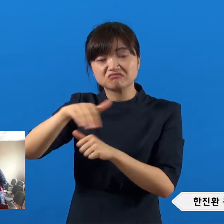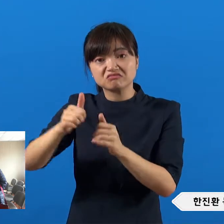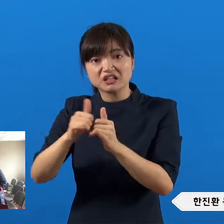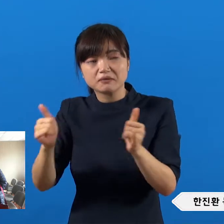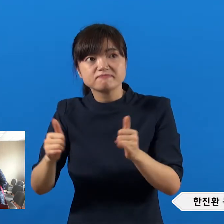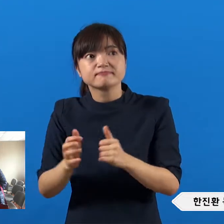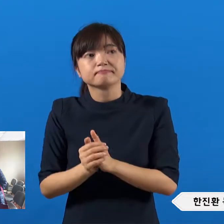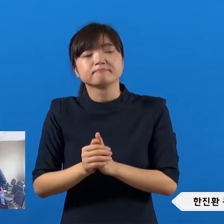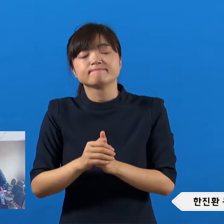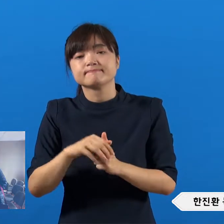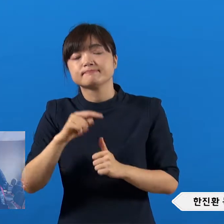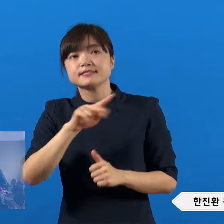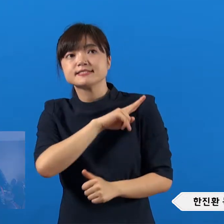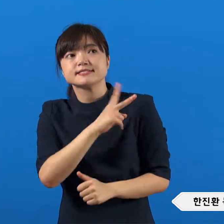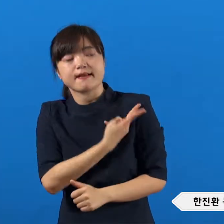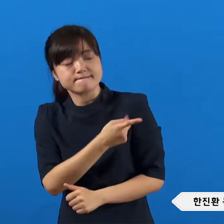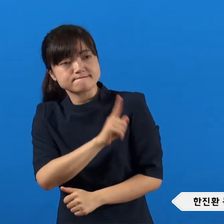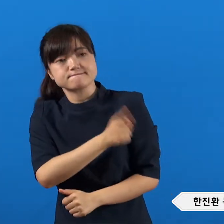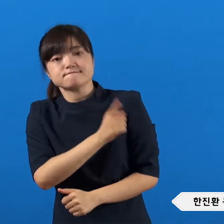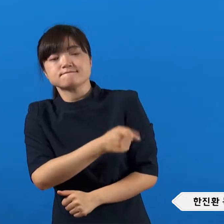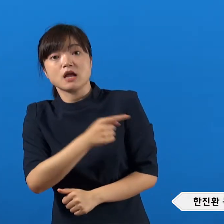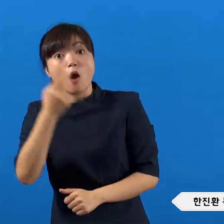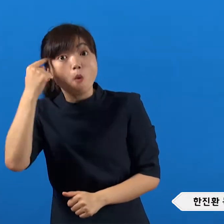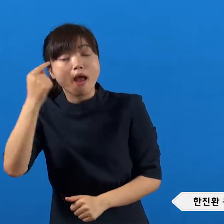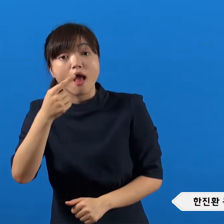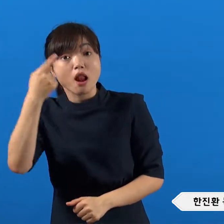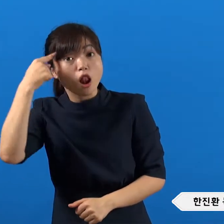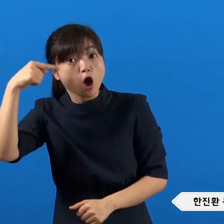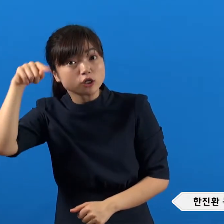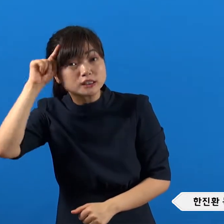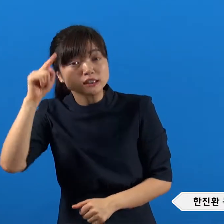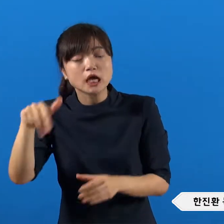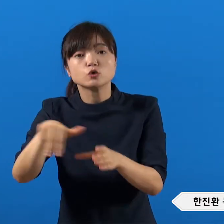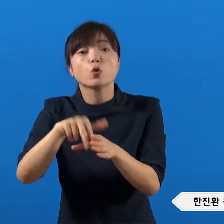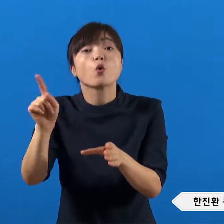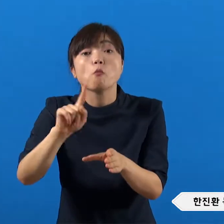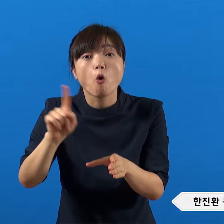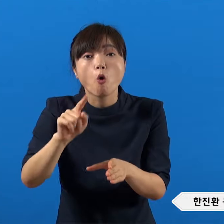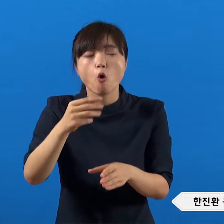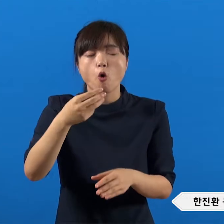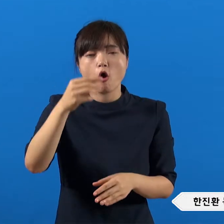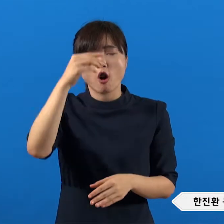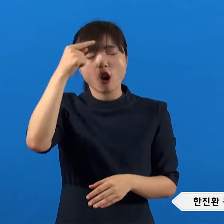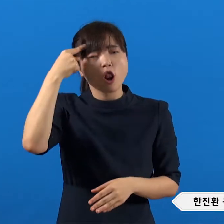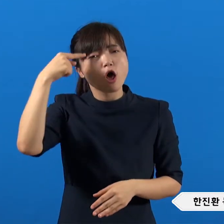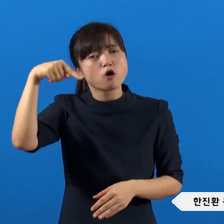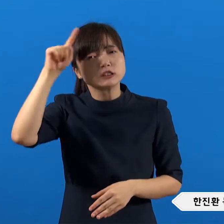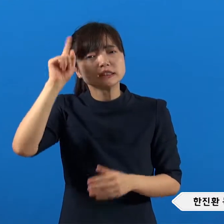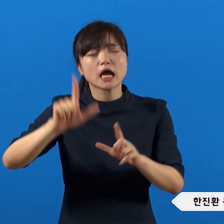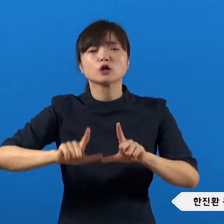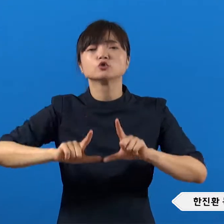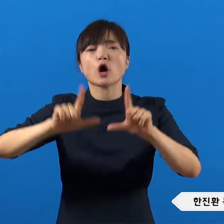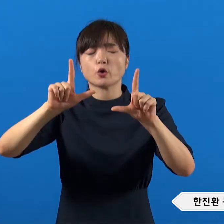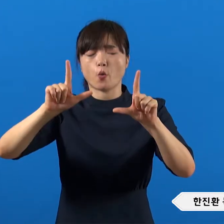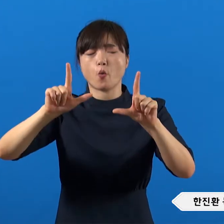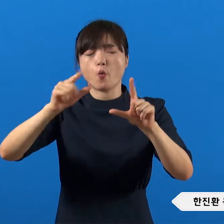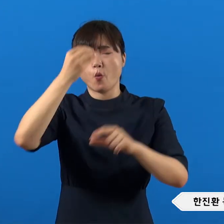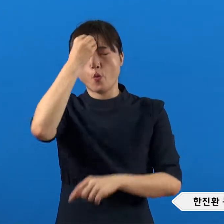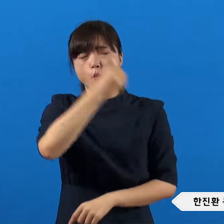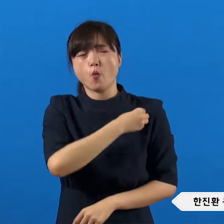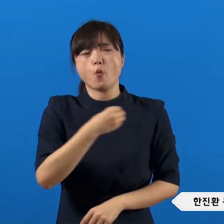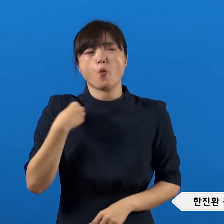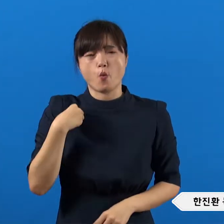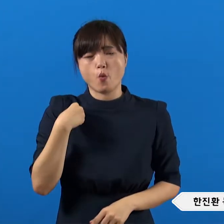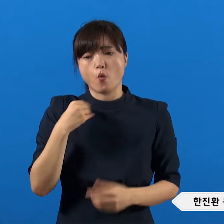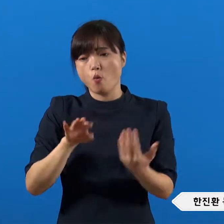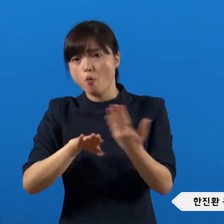이단 취급을 합니다. 러시아는 정교회가 국교 비슷하게 되어 있기 때문에 정교회 말고는 다